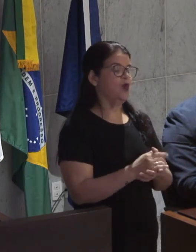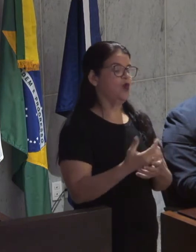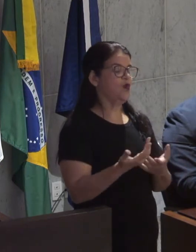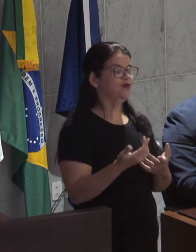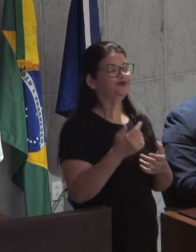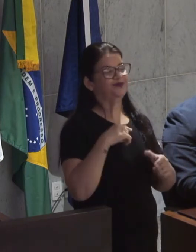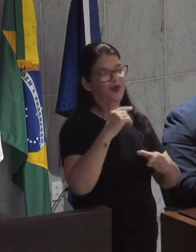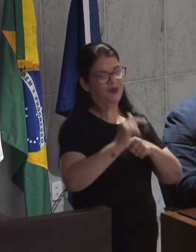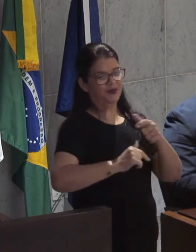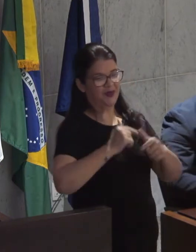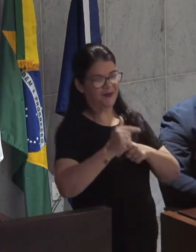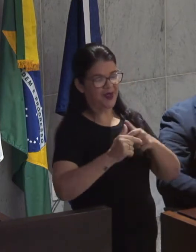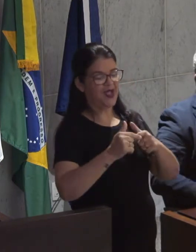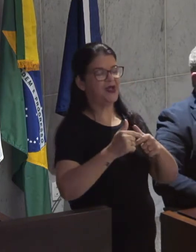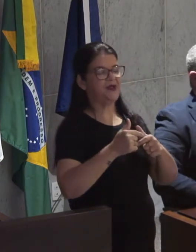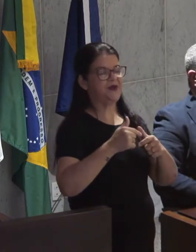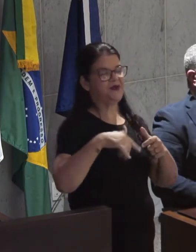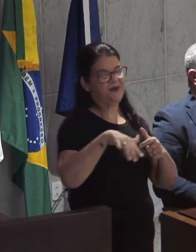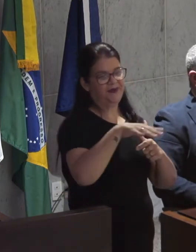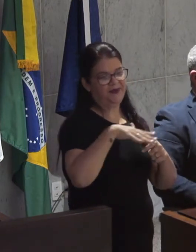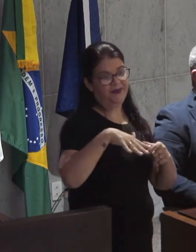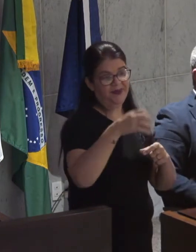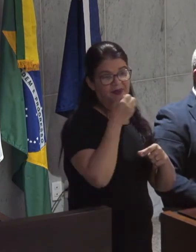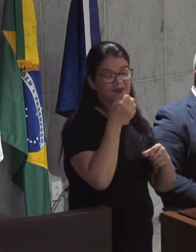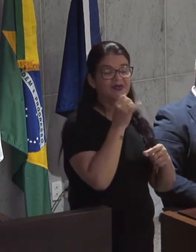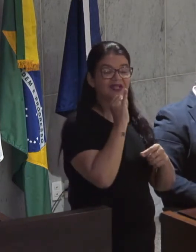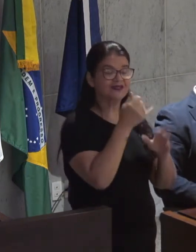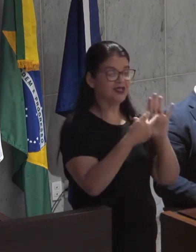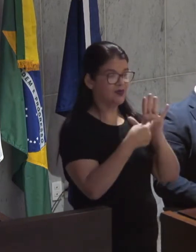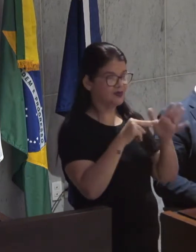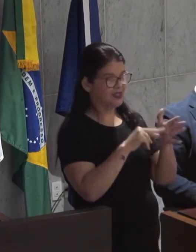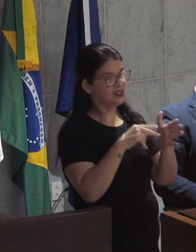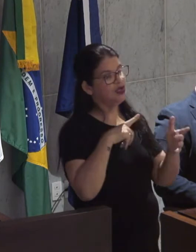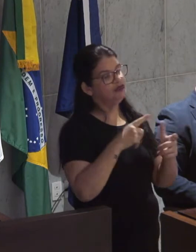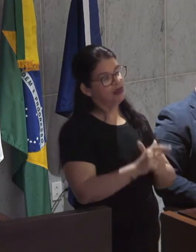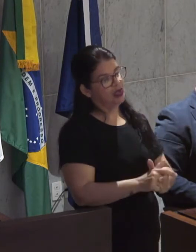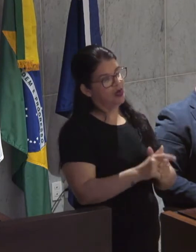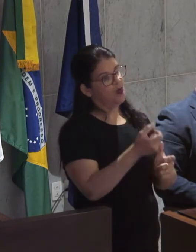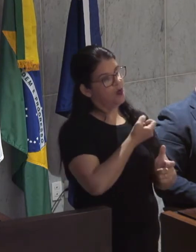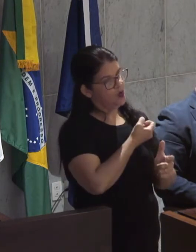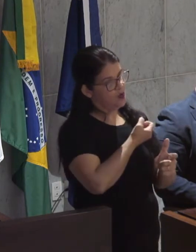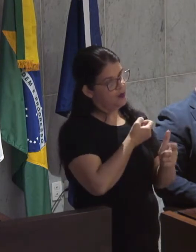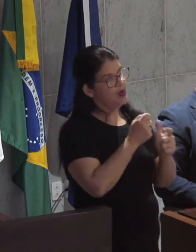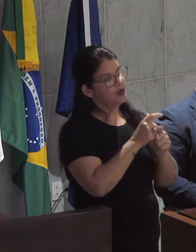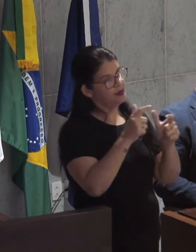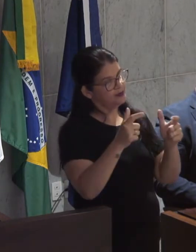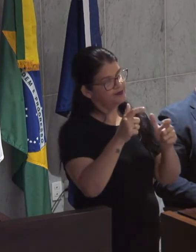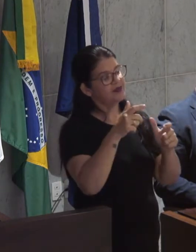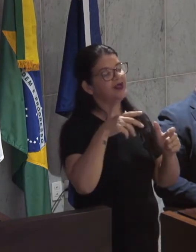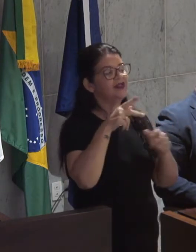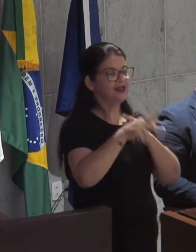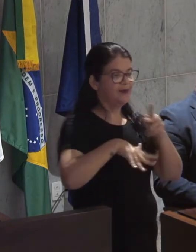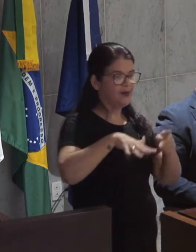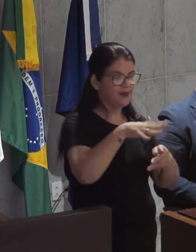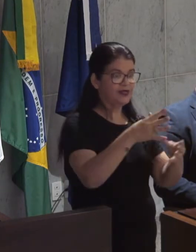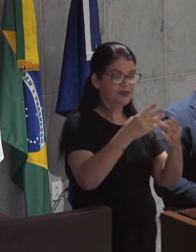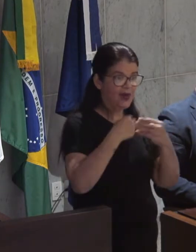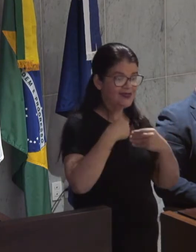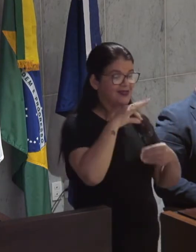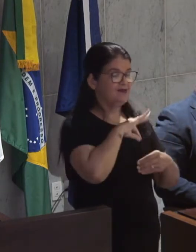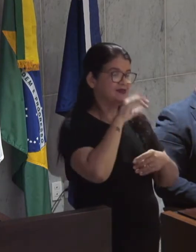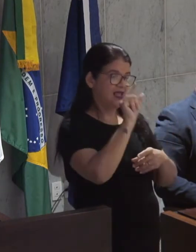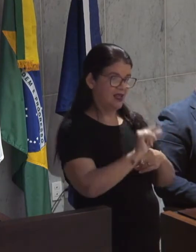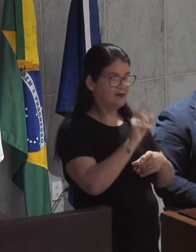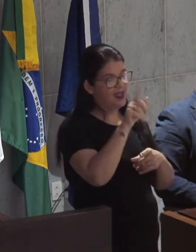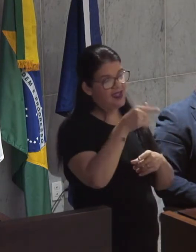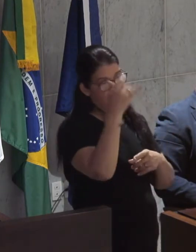serviço público, o que está dizendo é o seguinte: eu tenho uma massa da população que recebe o salário mínimo, então é